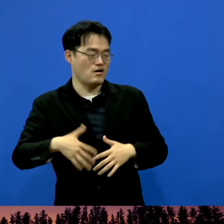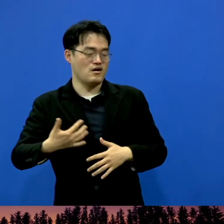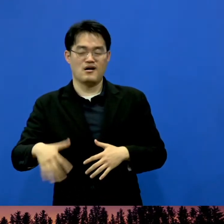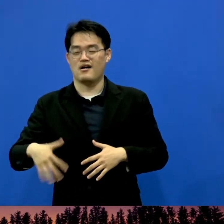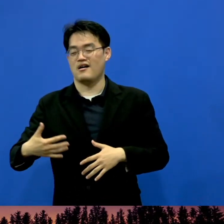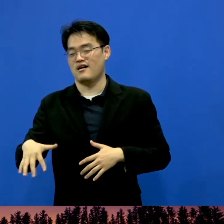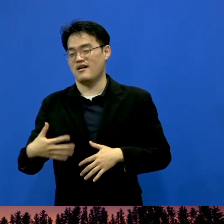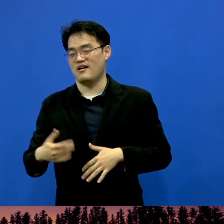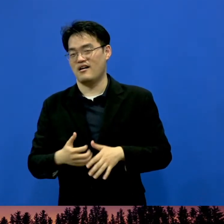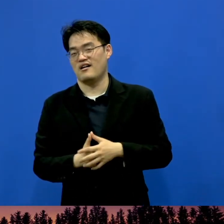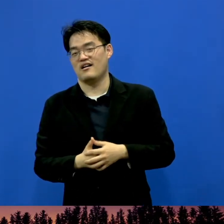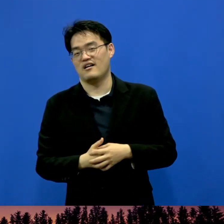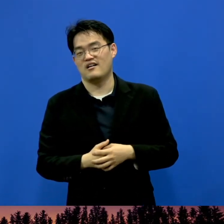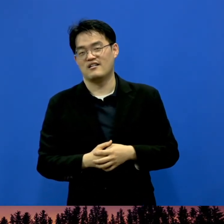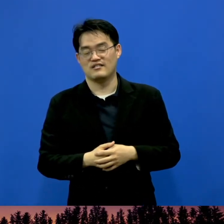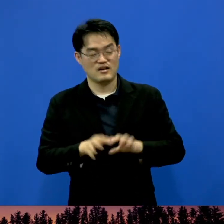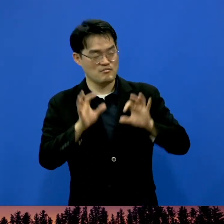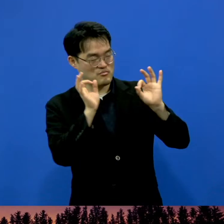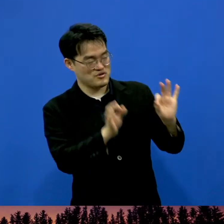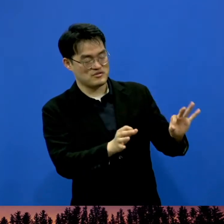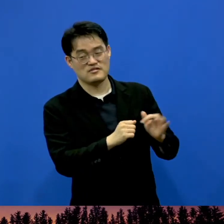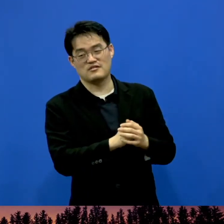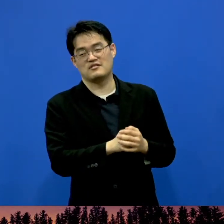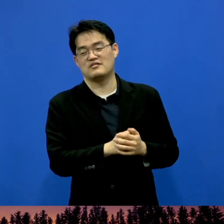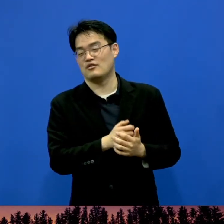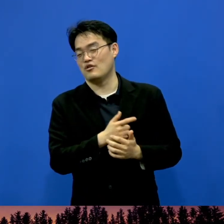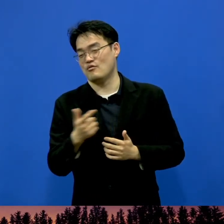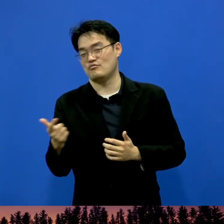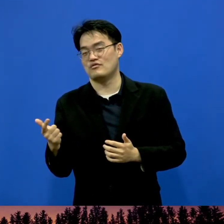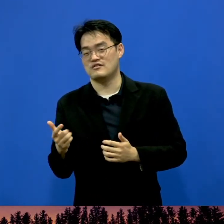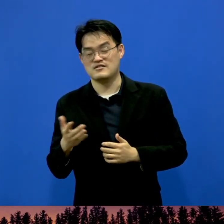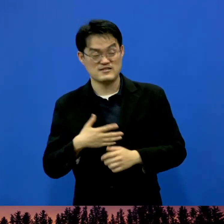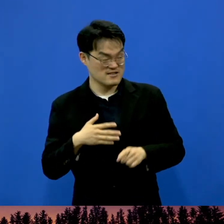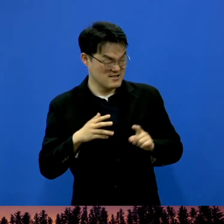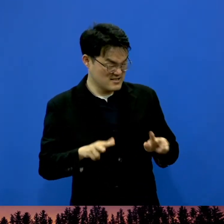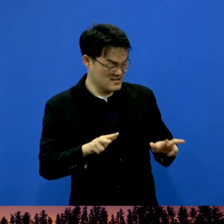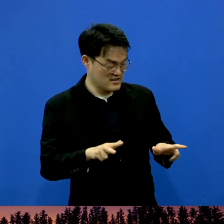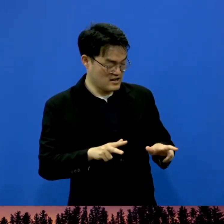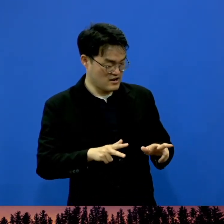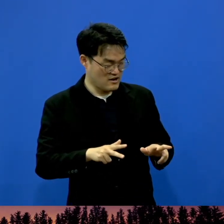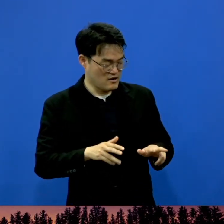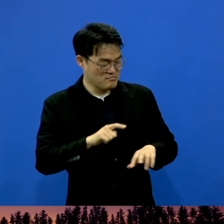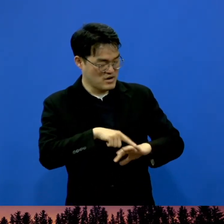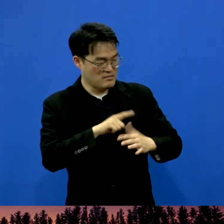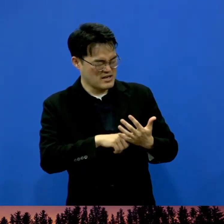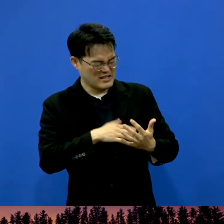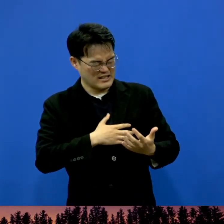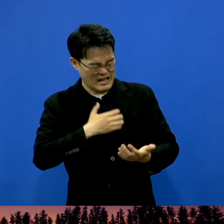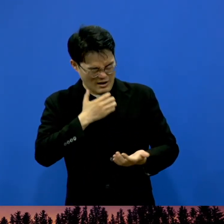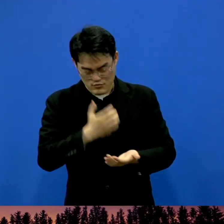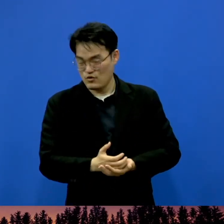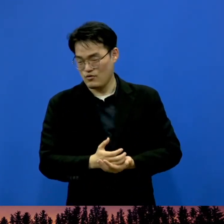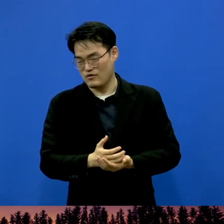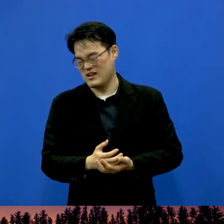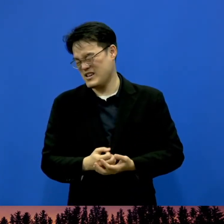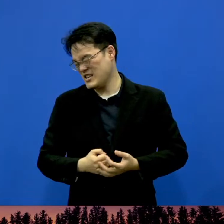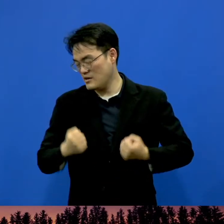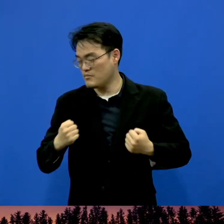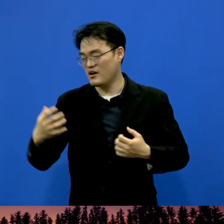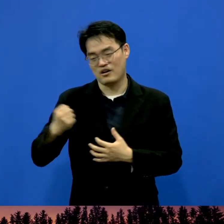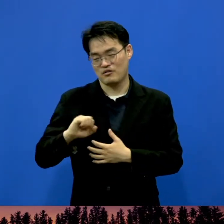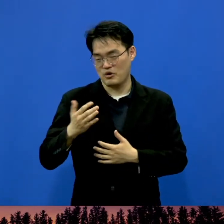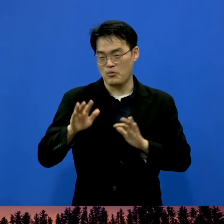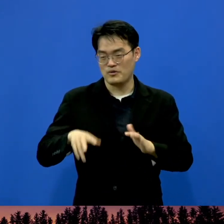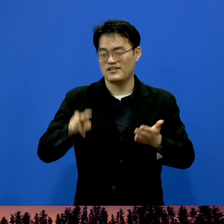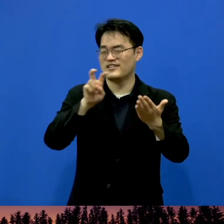와 그냥 그걸 보면서 이 온 세상을 뒤집어 놓을 것 같은 이 에너지 오늘 또 이 앞에서